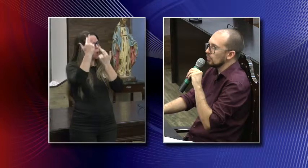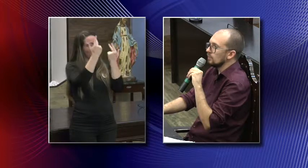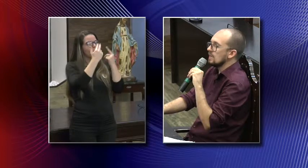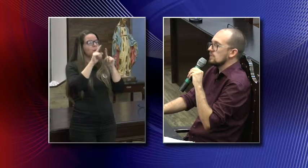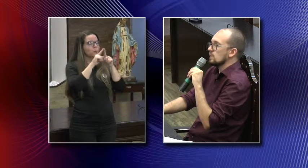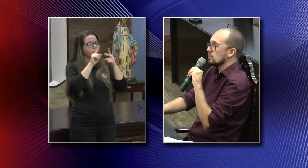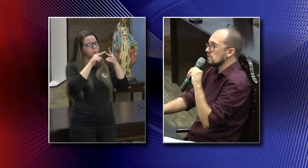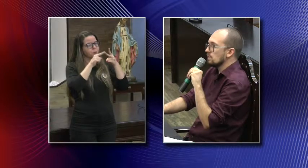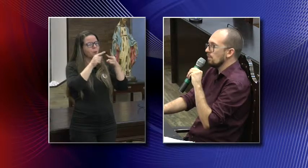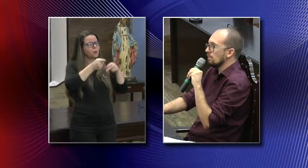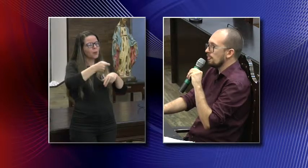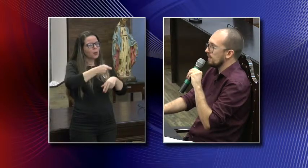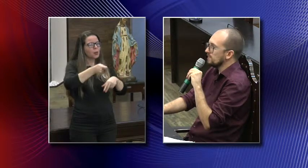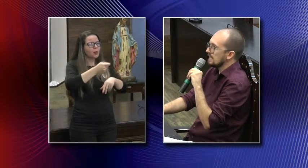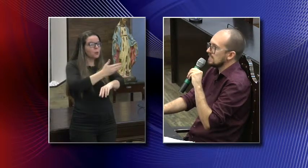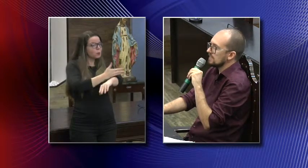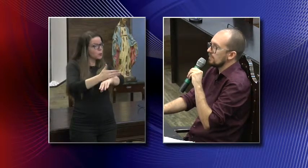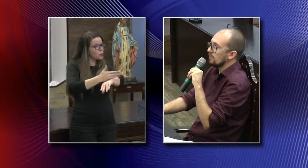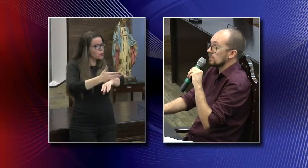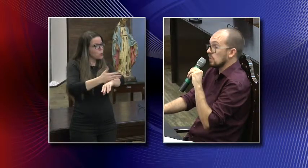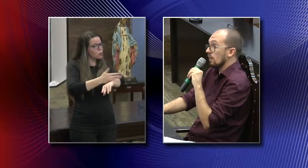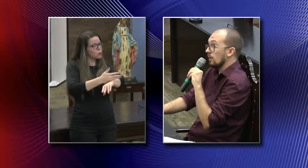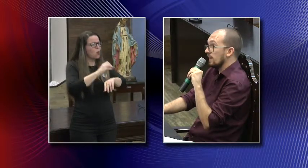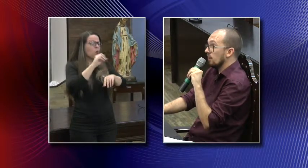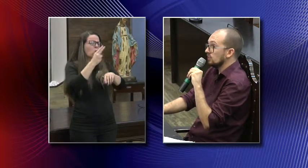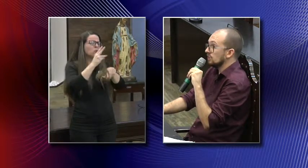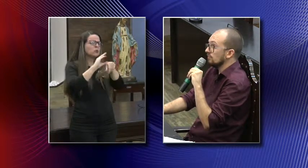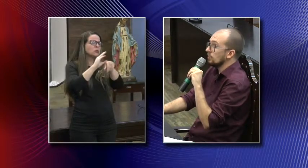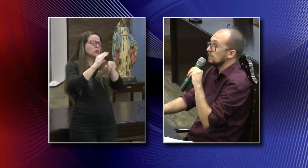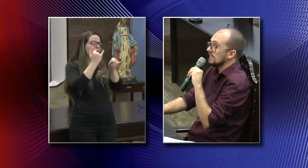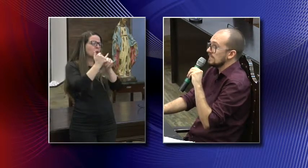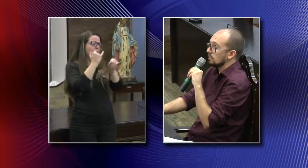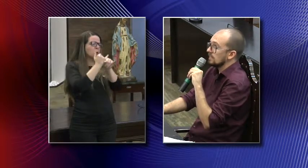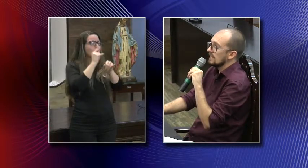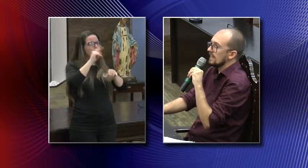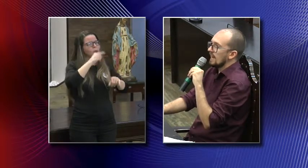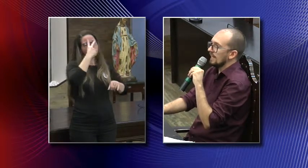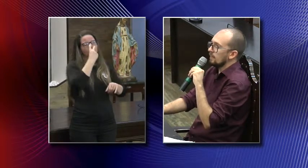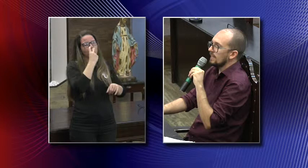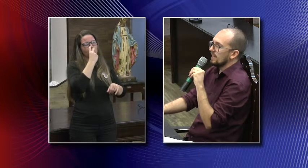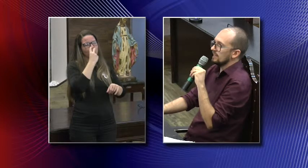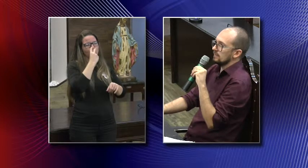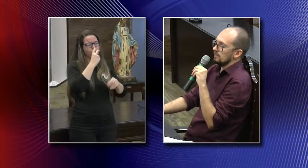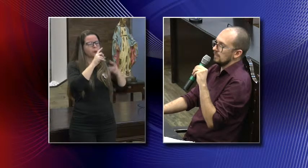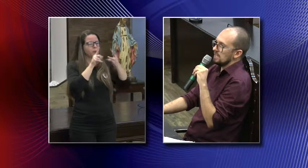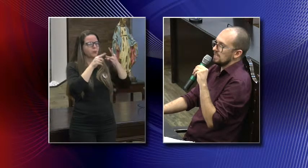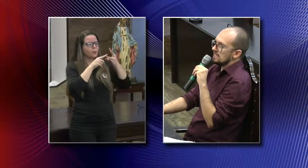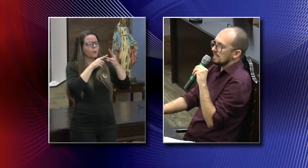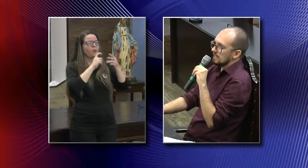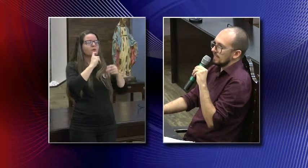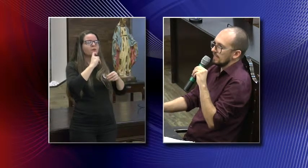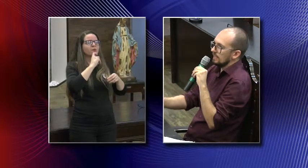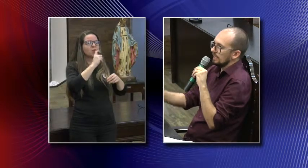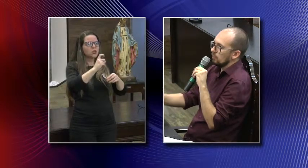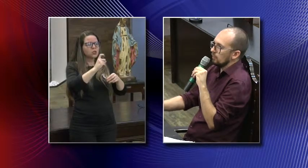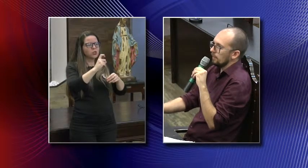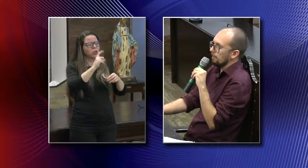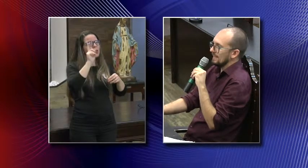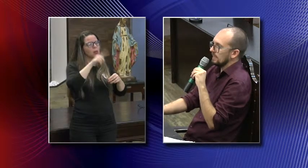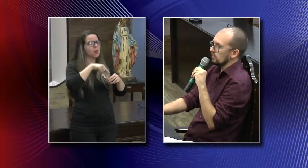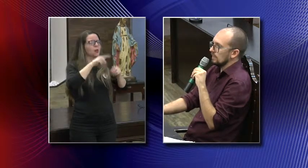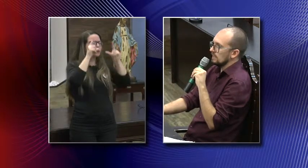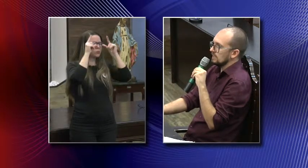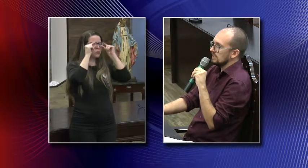mundo todo. As pessoas com deficiência visual e auditiva utilizam aquela bengala cinza, aquela